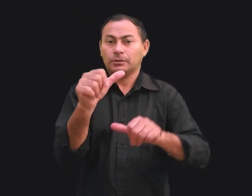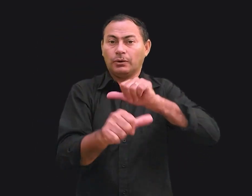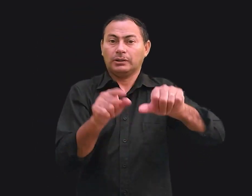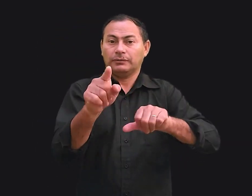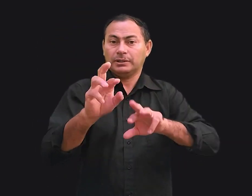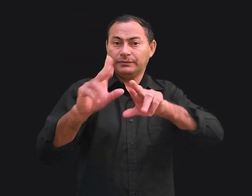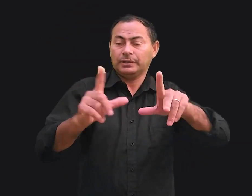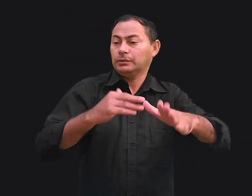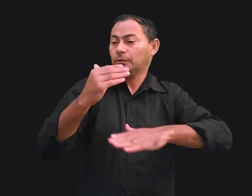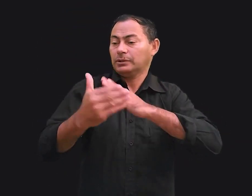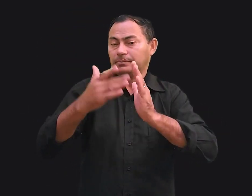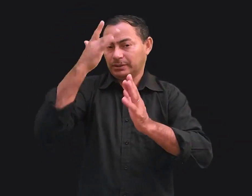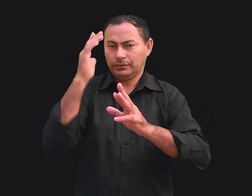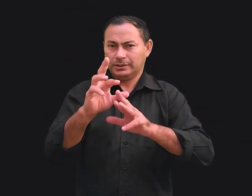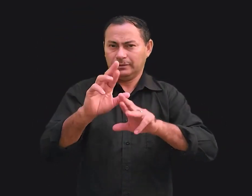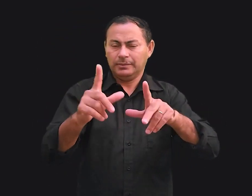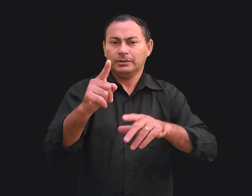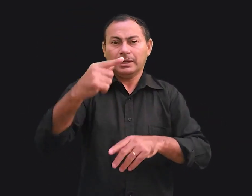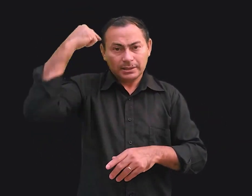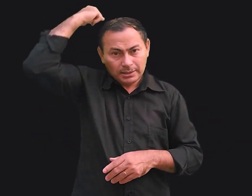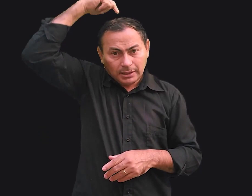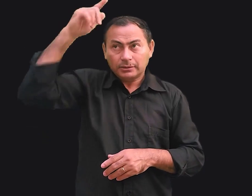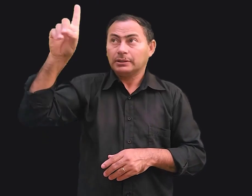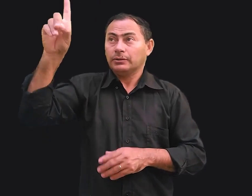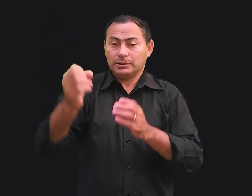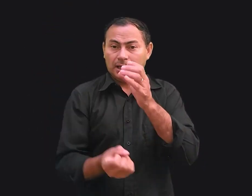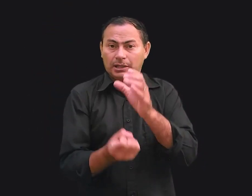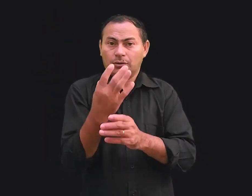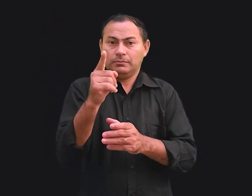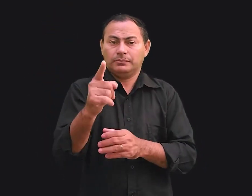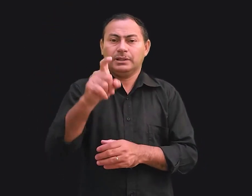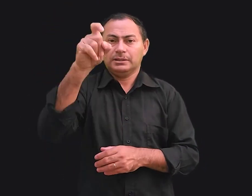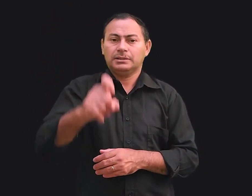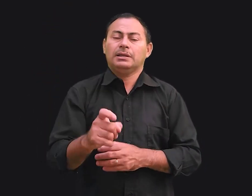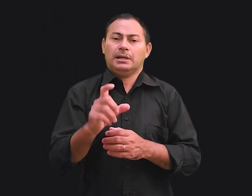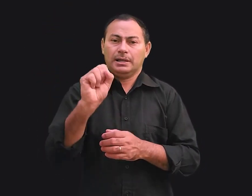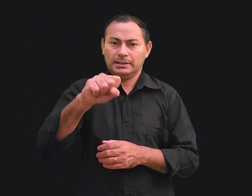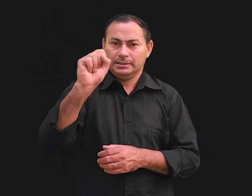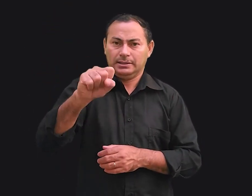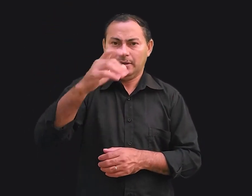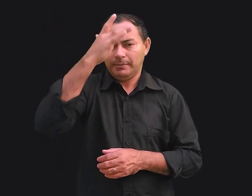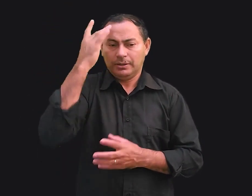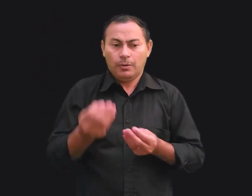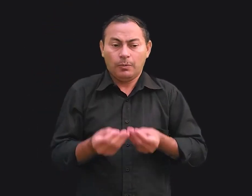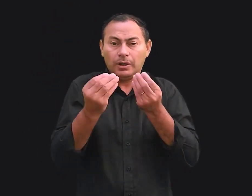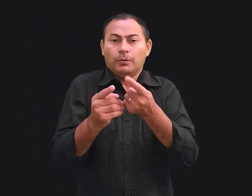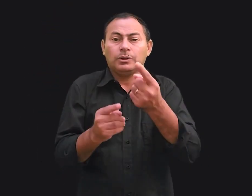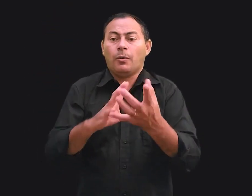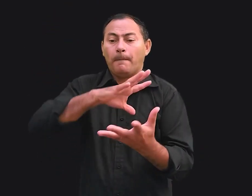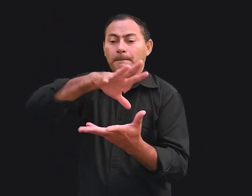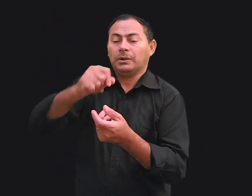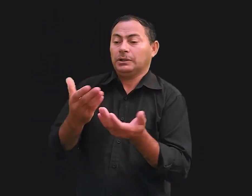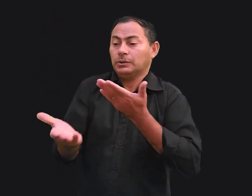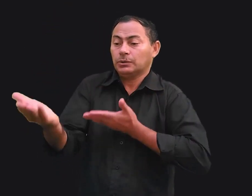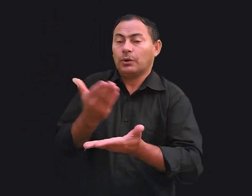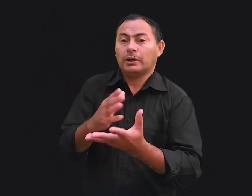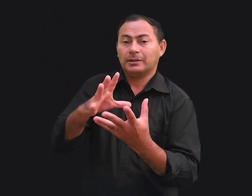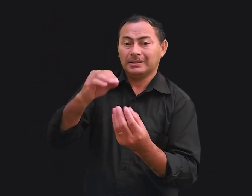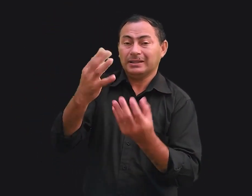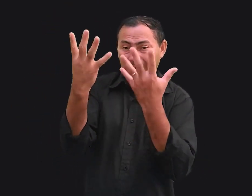diferente de todo mundo. Você é sagrado porque Deus o criou para ser assim, e se alguém oferecer a você o mundo em troca disso e você